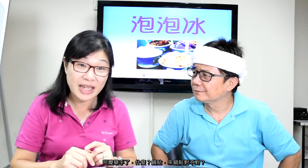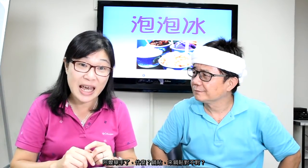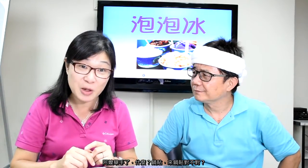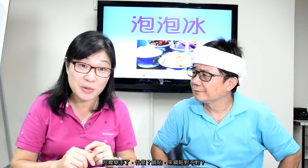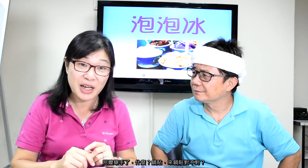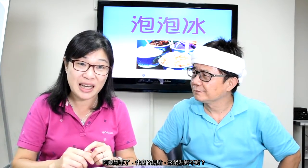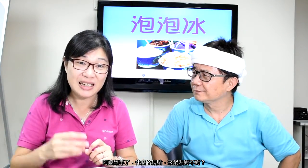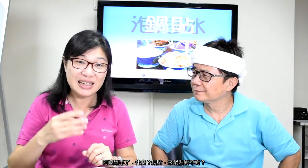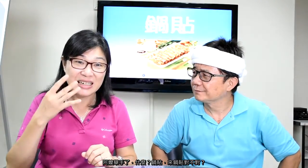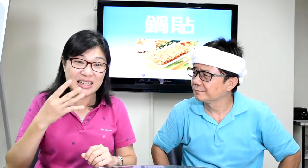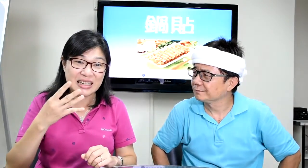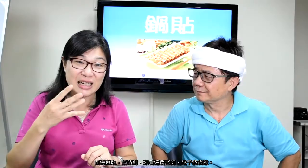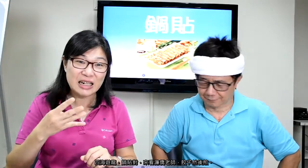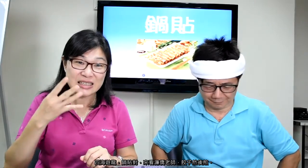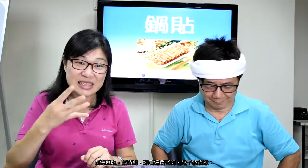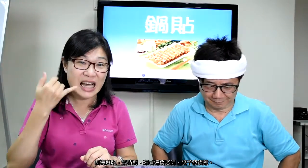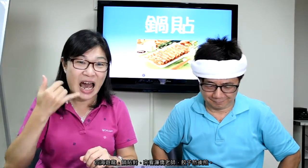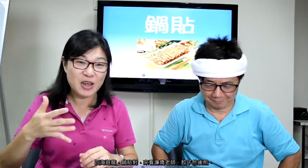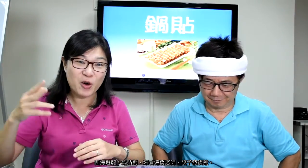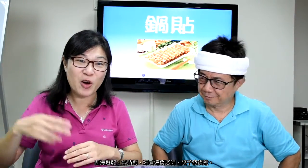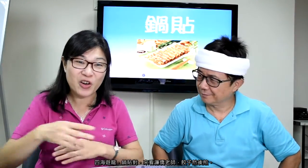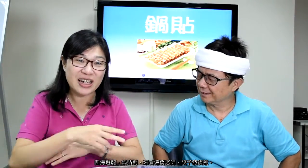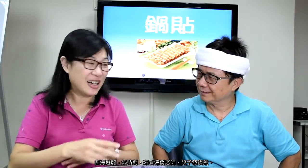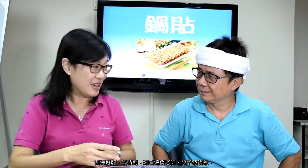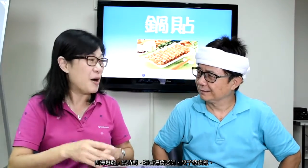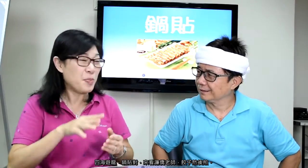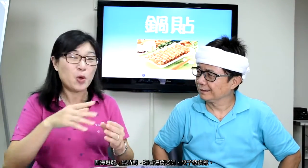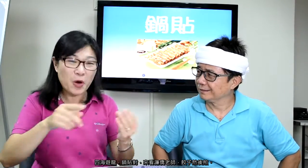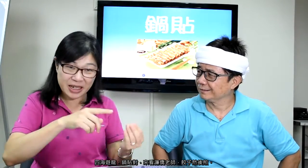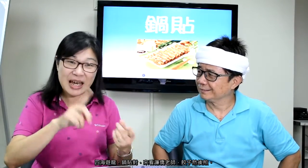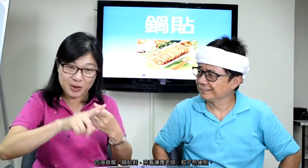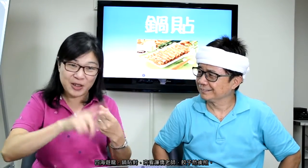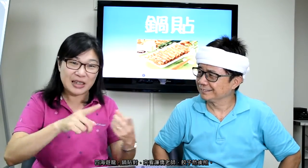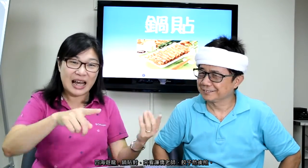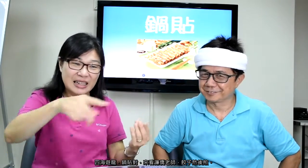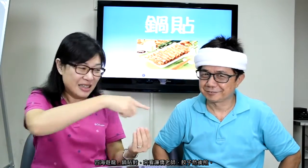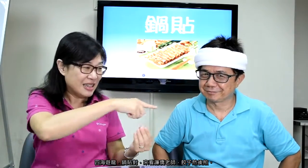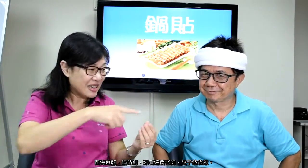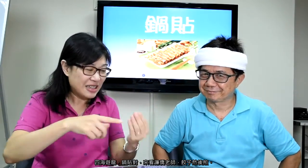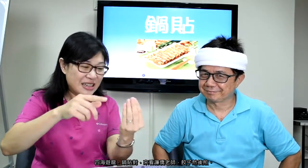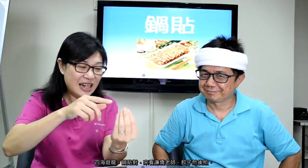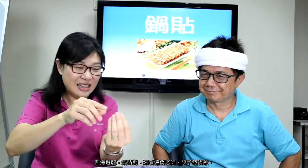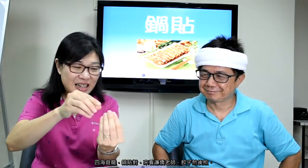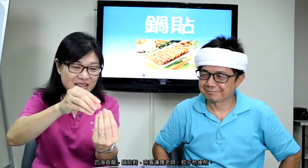锅贴，对不对？四海游龙呢？锅贴，对，来看连桥老